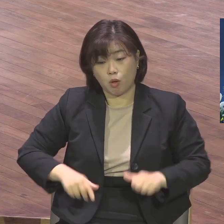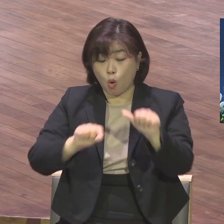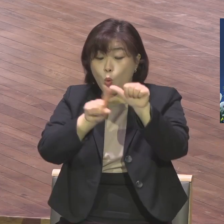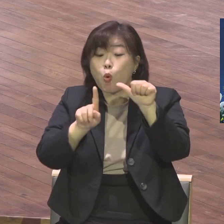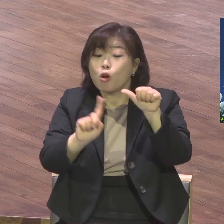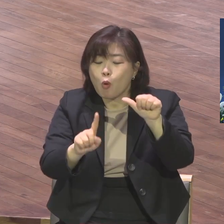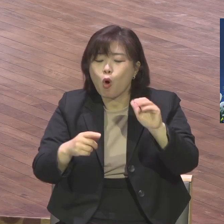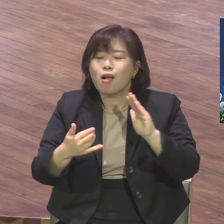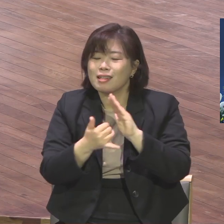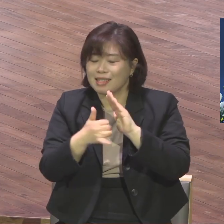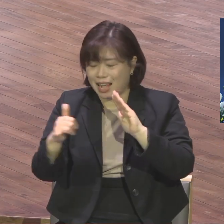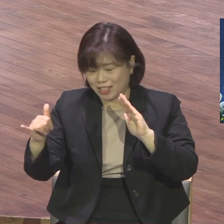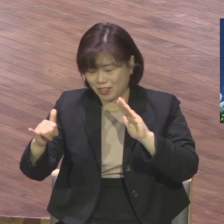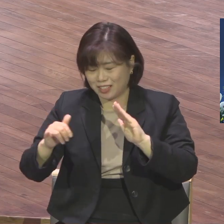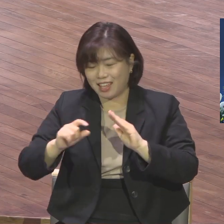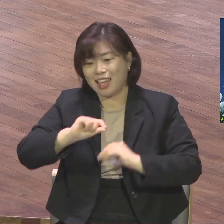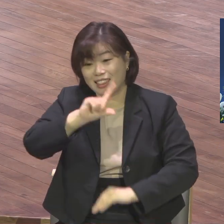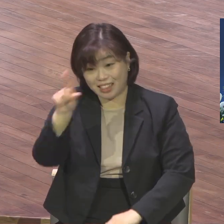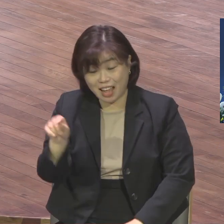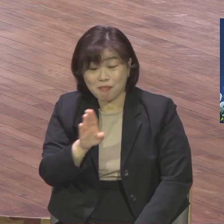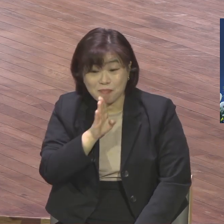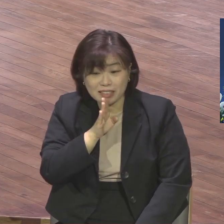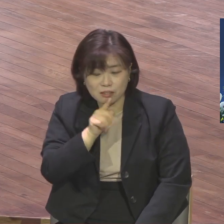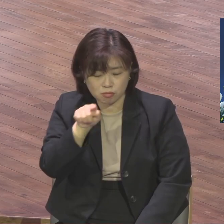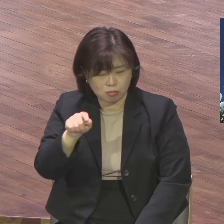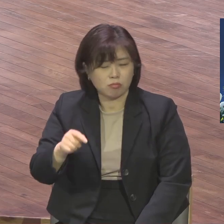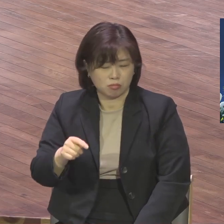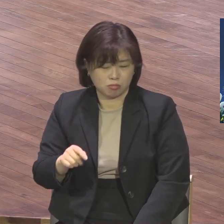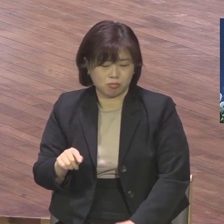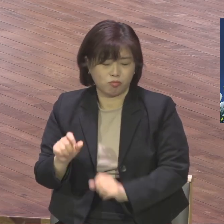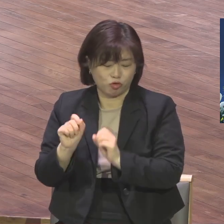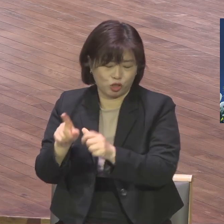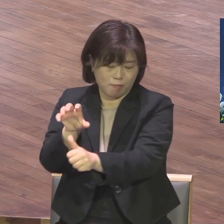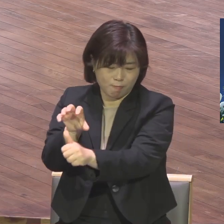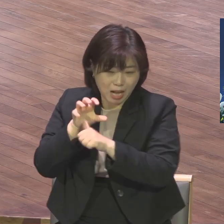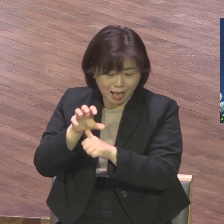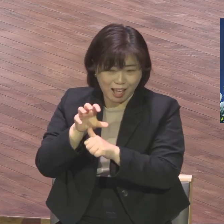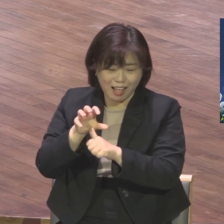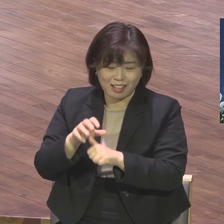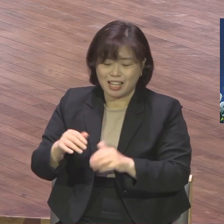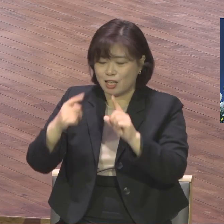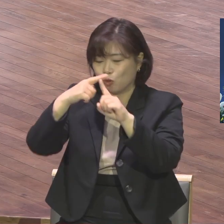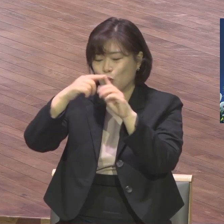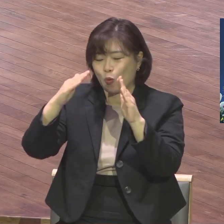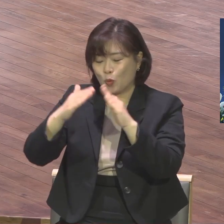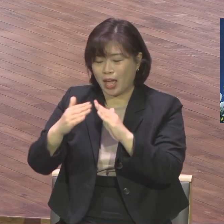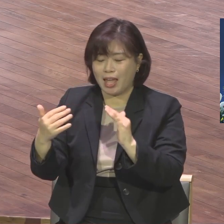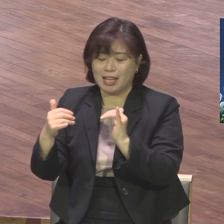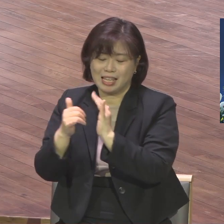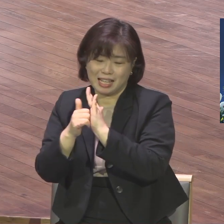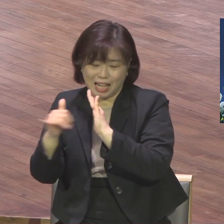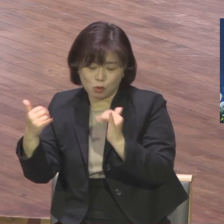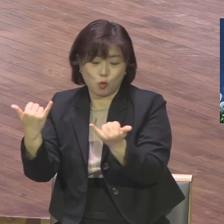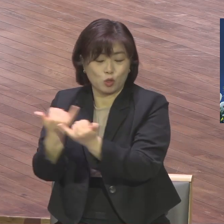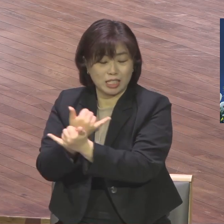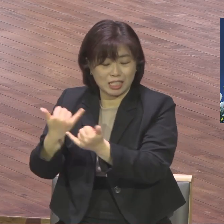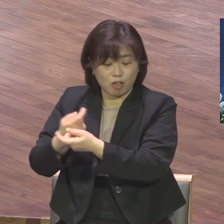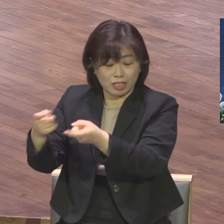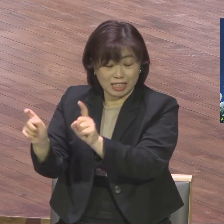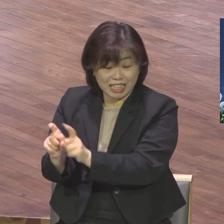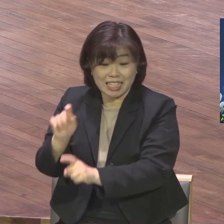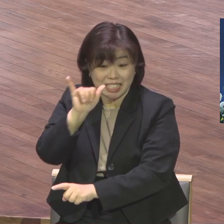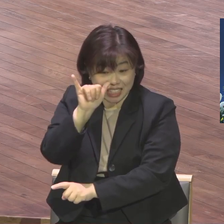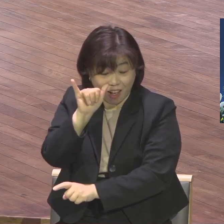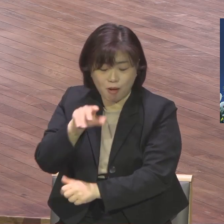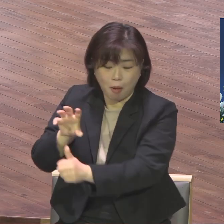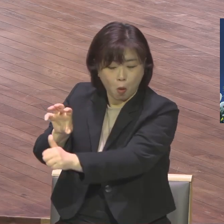바랍니다. 이 교회 안에 말이 권력 전도 팀이 있으니까 적극 활용하시고 우리 청년들이 보니까 아까 뉴스 나왔잖아요. 주보도 나 보세요.